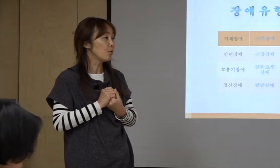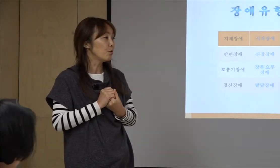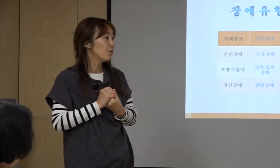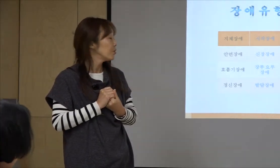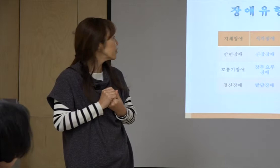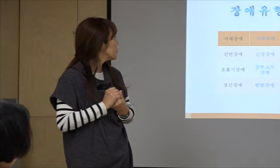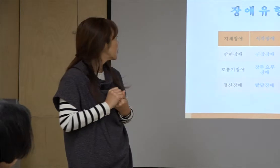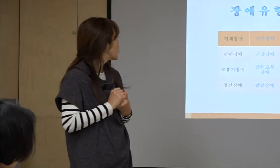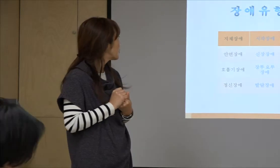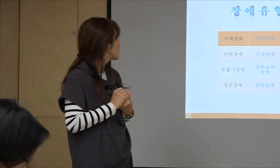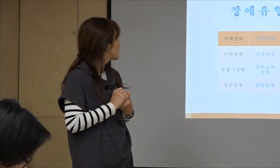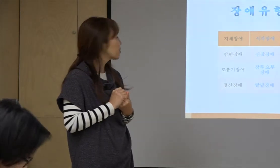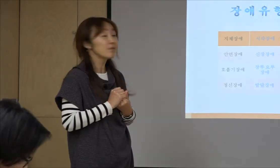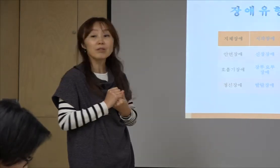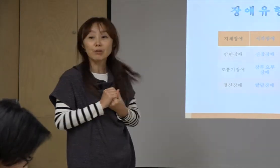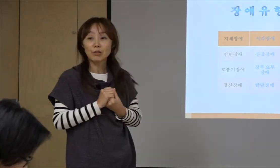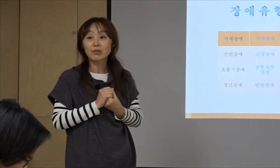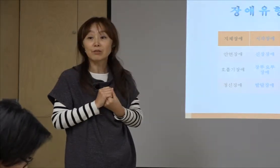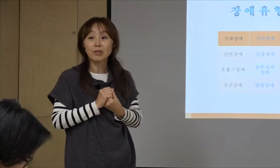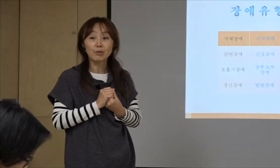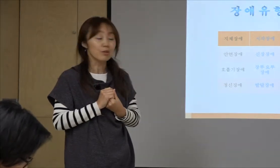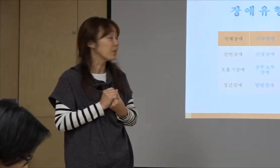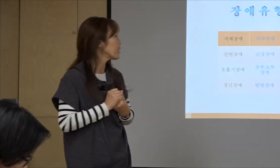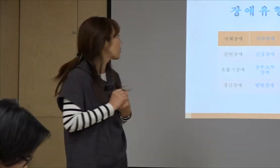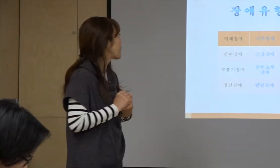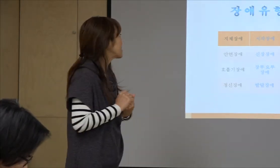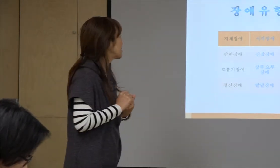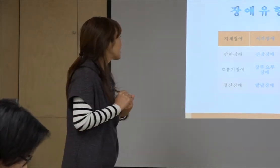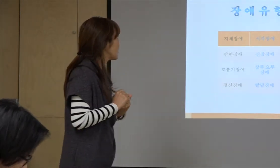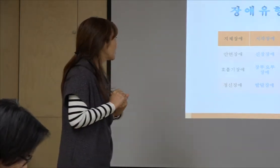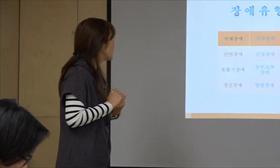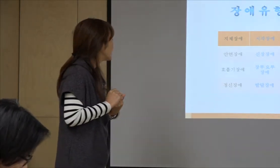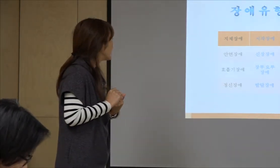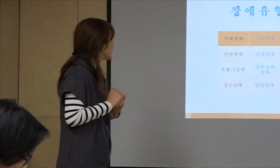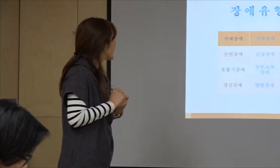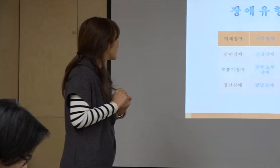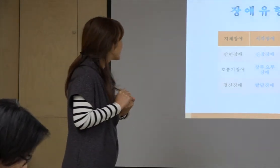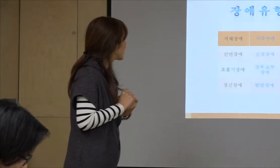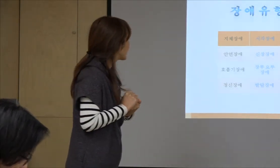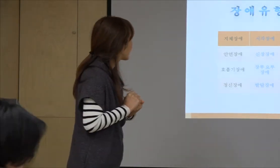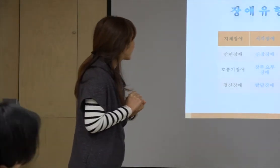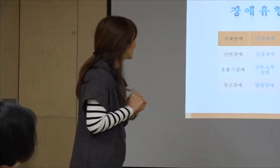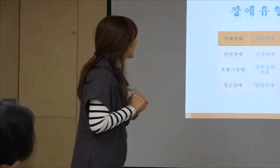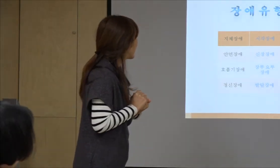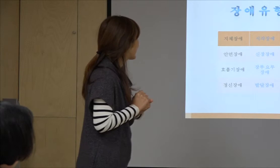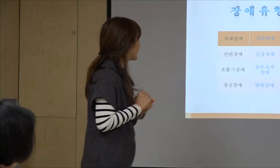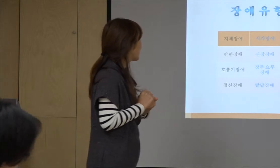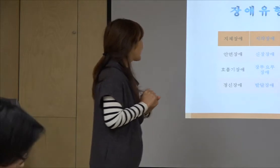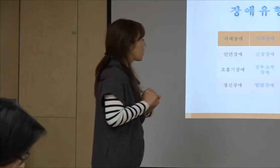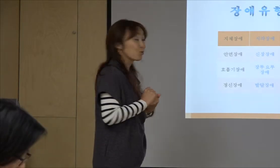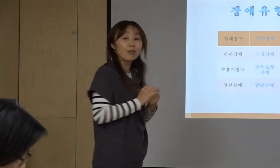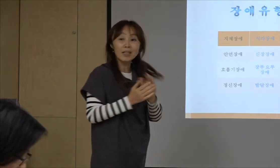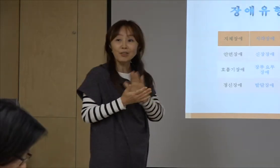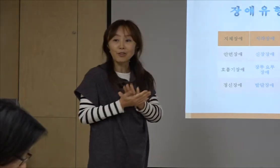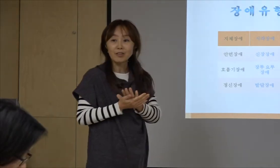시각장애도 후천성이 있고 선천성이 있고 청각장애 다 마찬가지예요. 근데 이제 저희가 그 중에서 저희가 수화랑 연결된